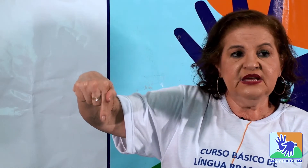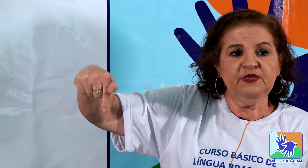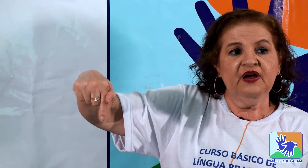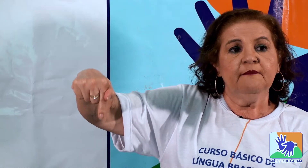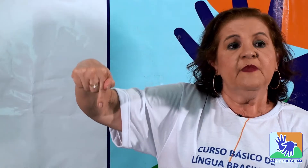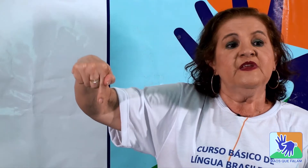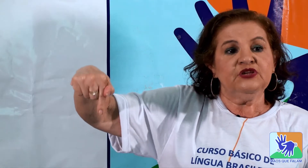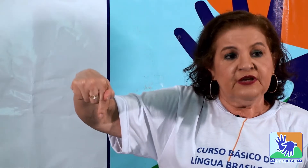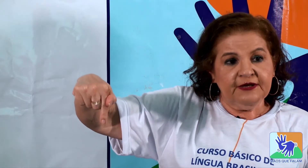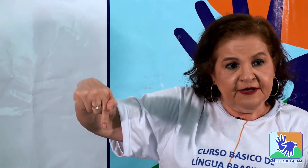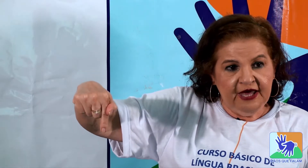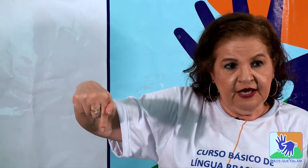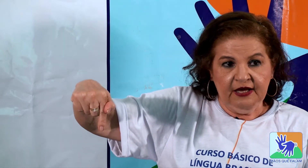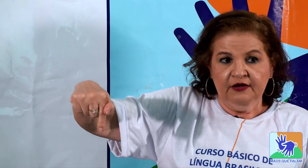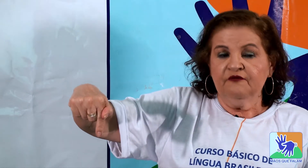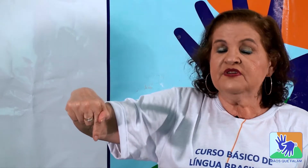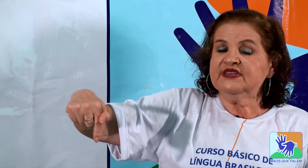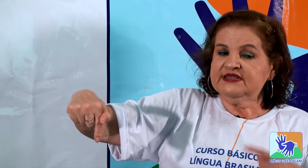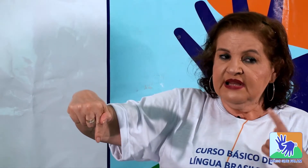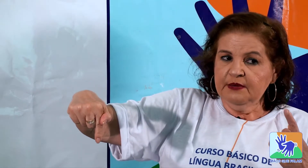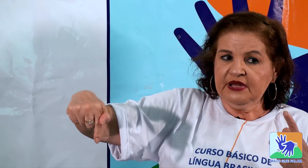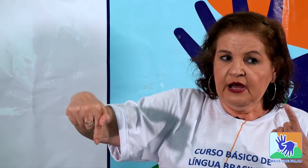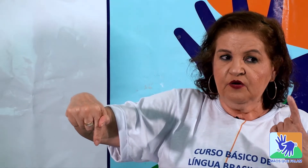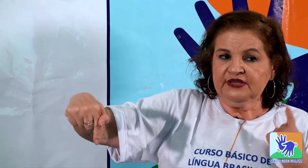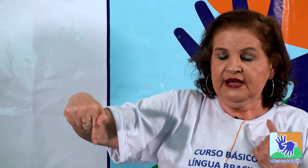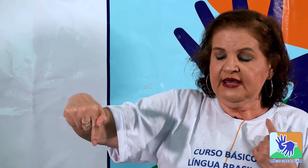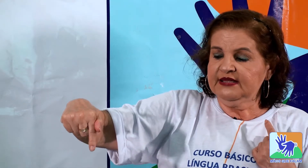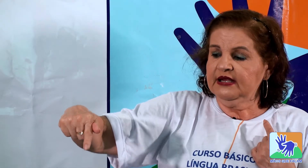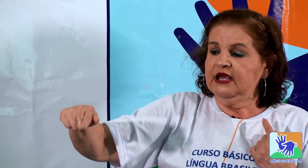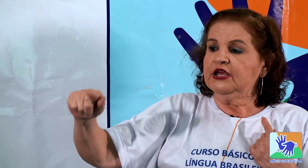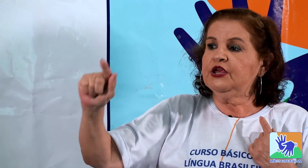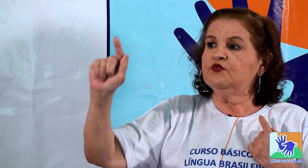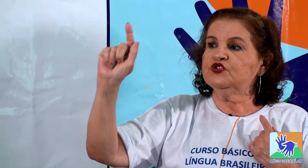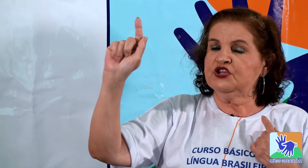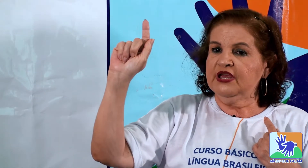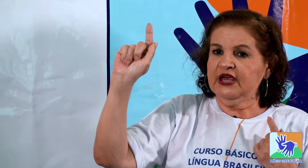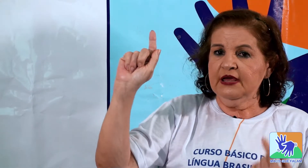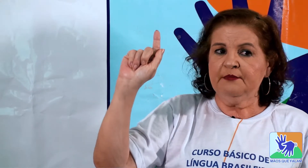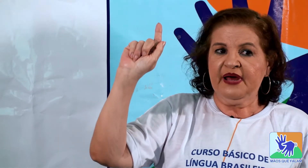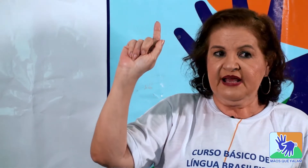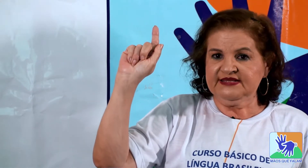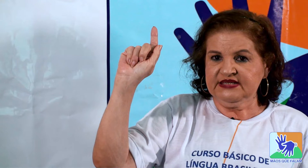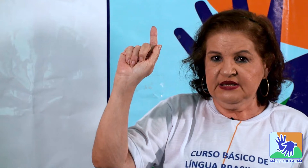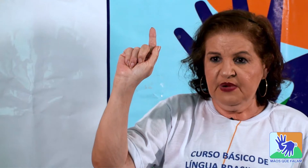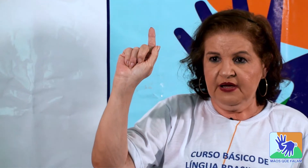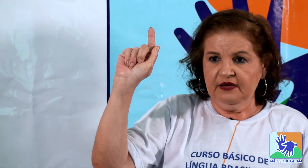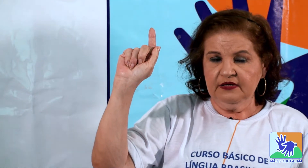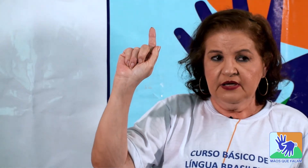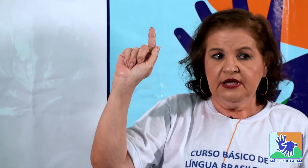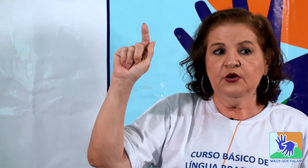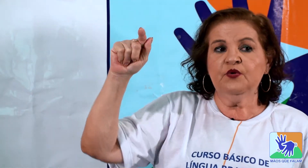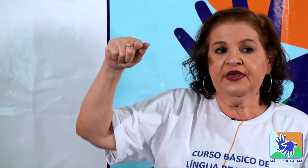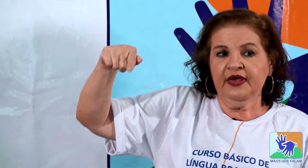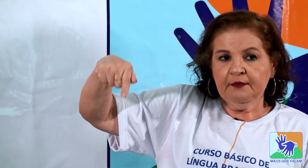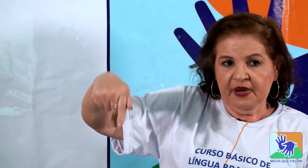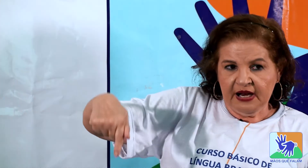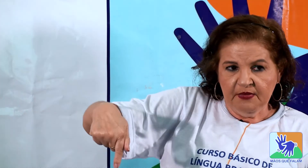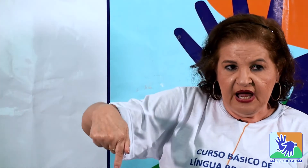cima. Que vocês lembram da outra letra? Que o G é para cima e o Q é para